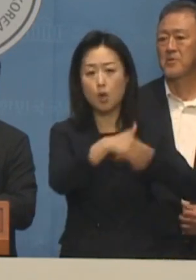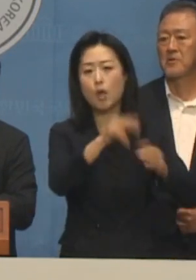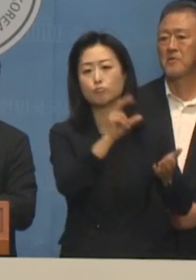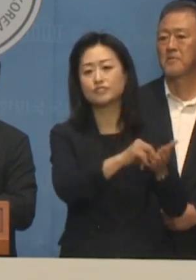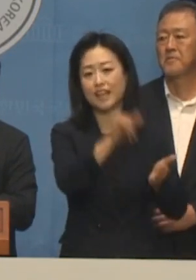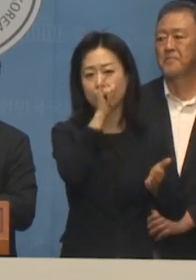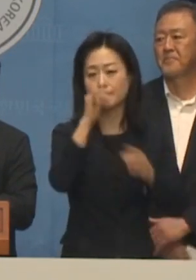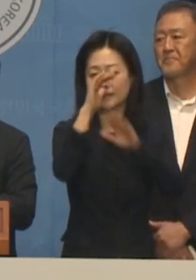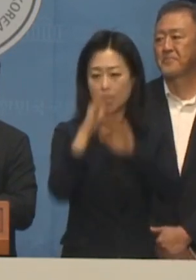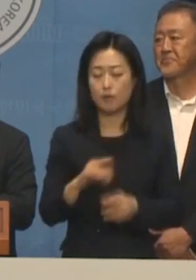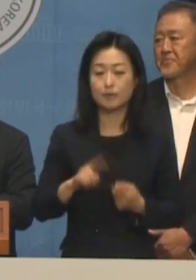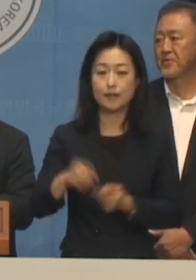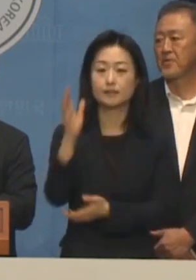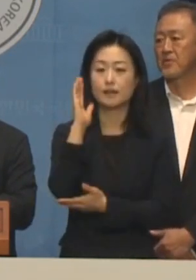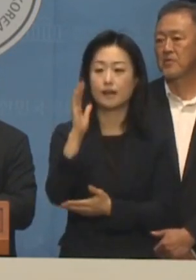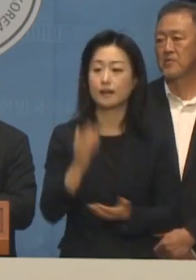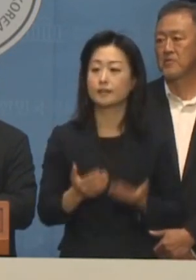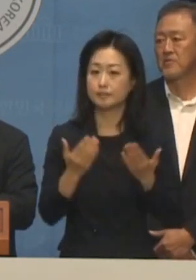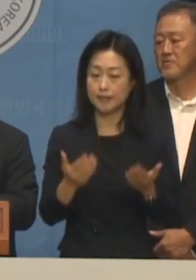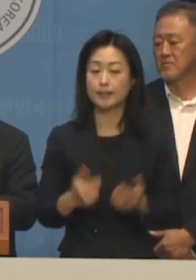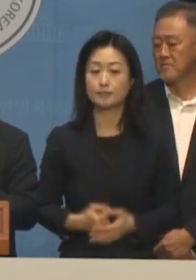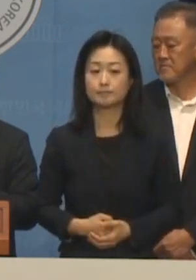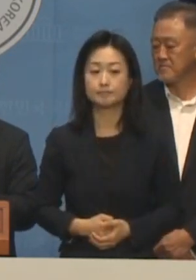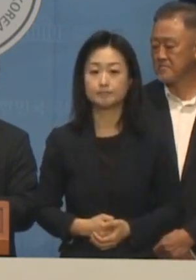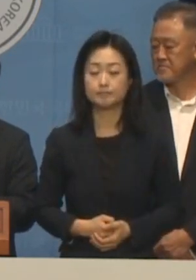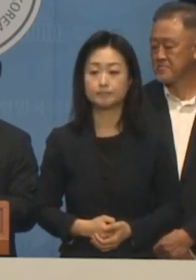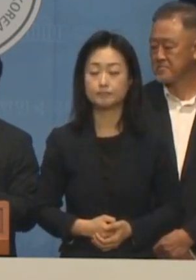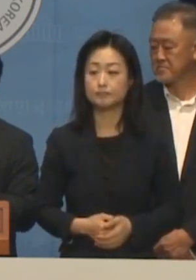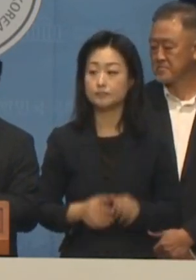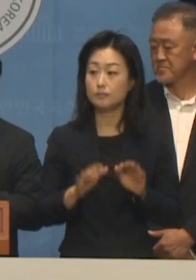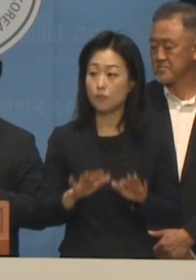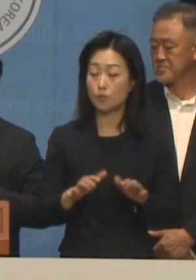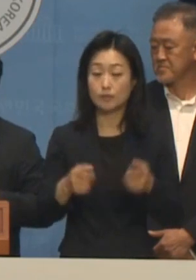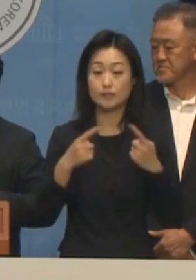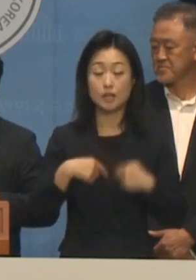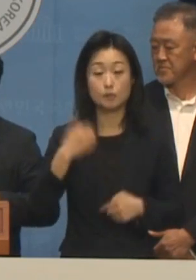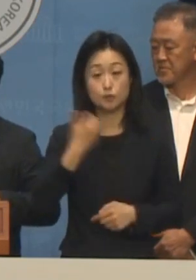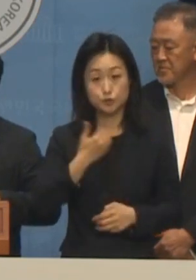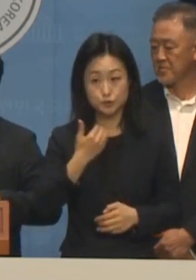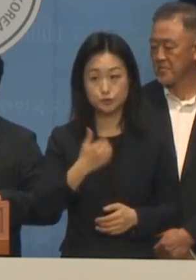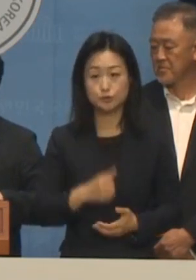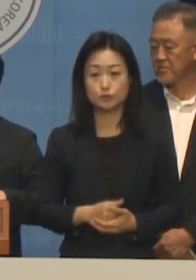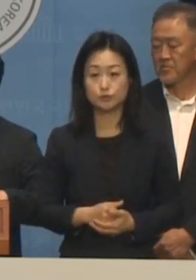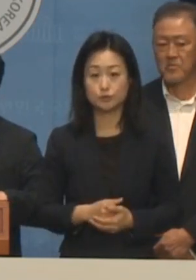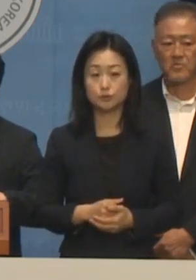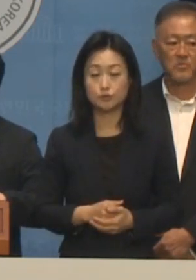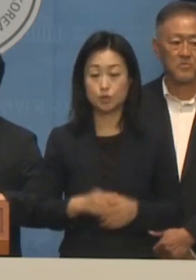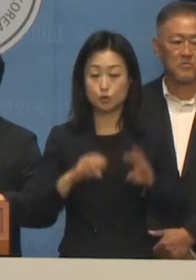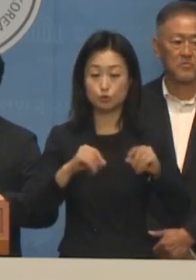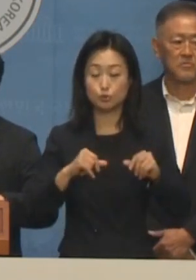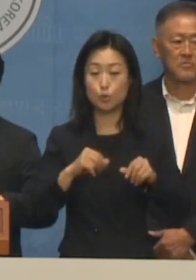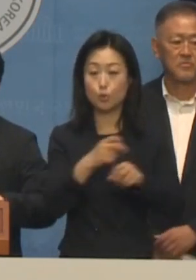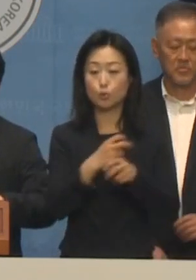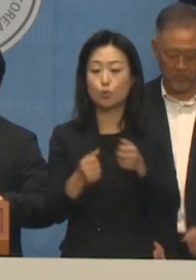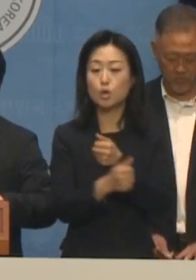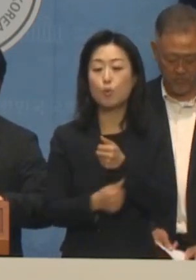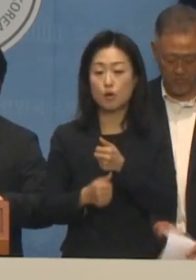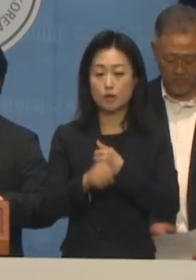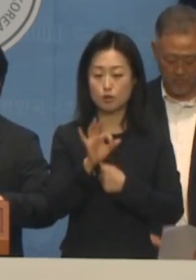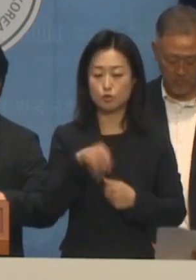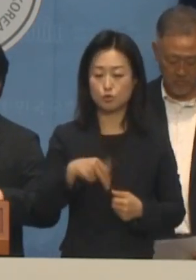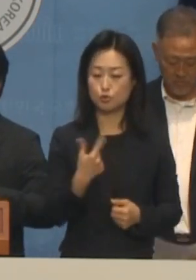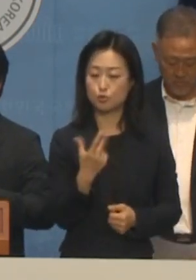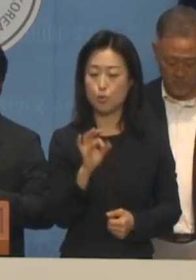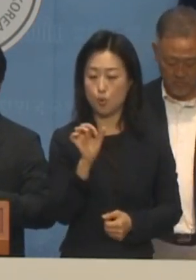좀 알리는 기자회견을 진행을 하도록 하겠습니다. 오늘 이 자리에는 우리 국토교통위원회 윤종호